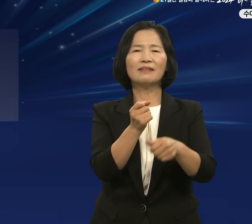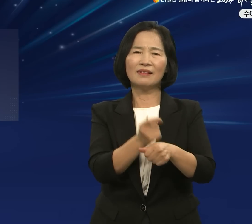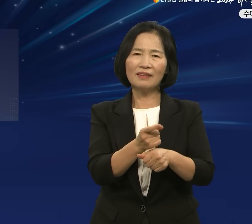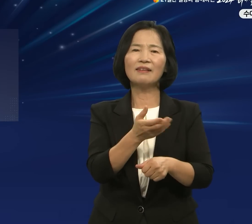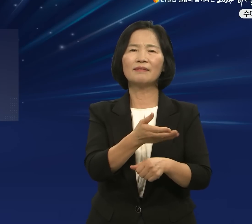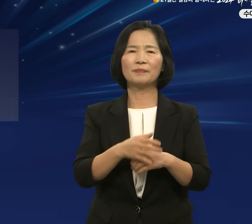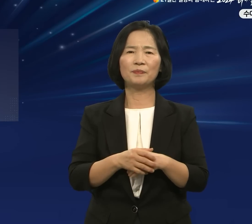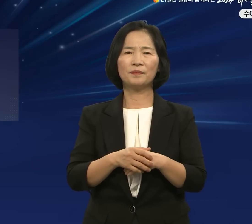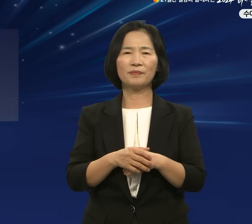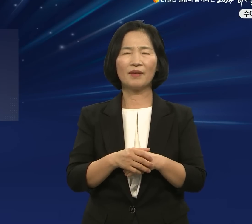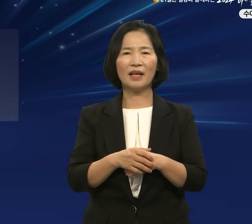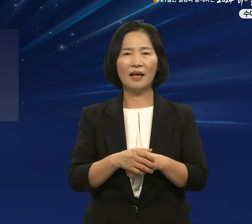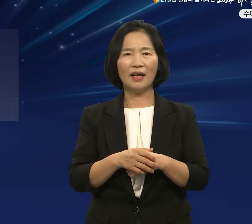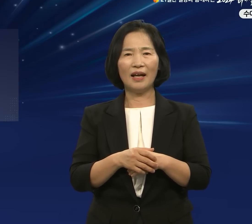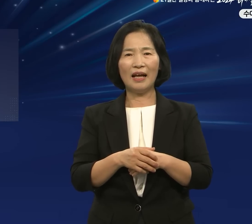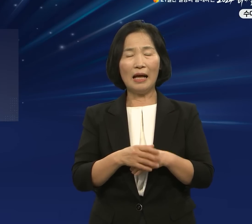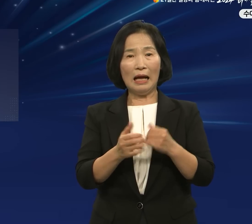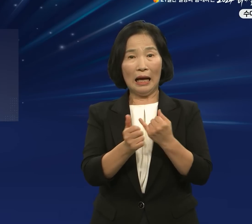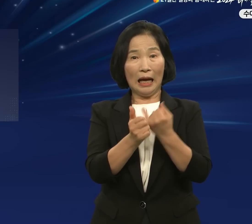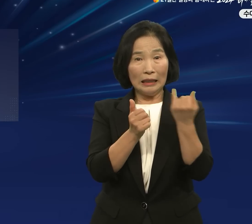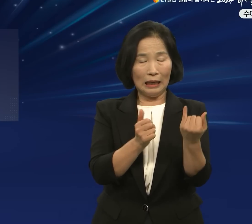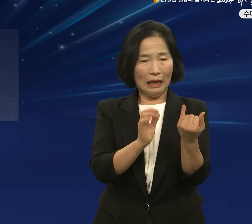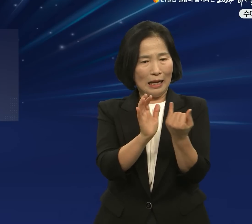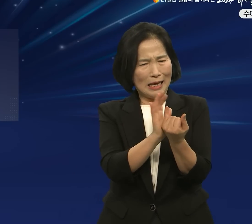제대로 아내 대접 한번 해주지 않았는데